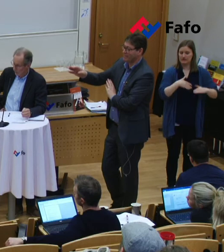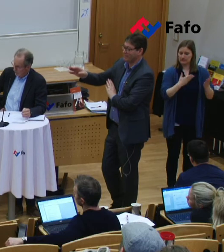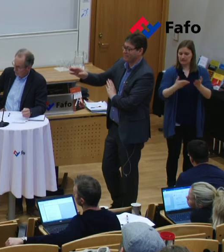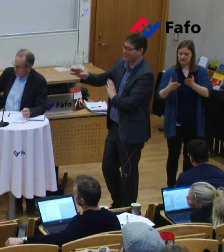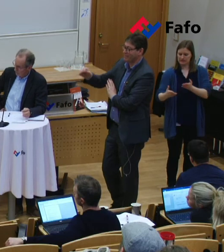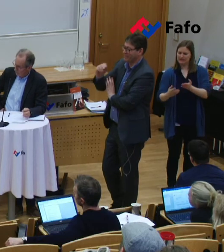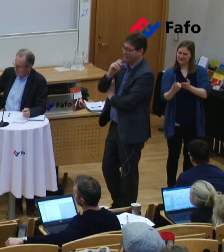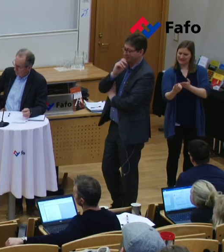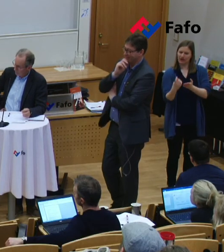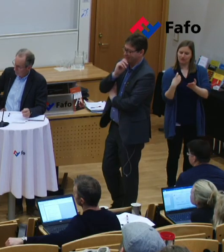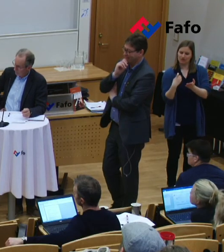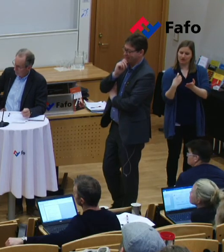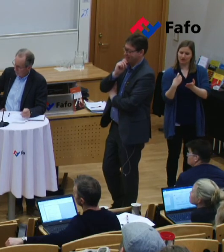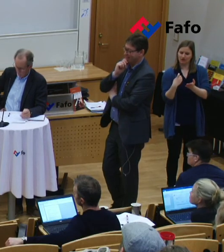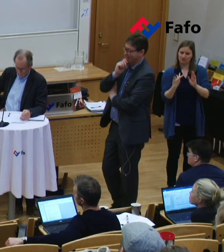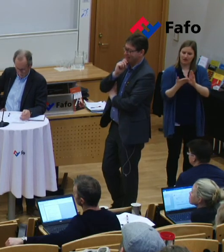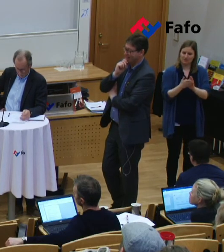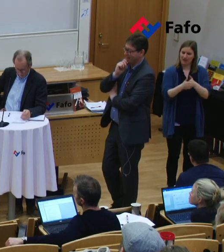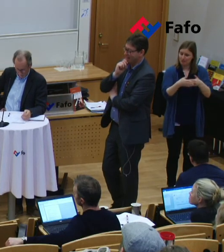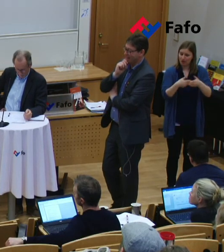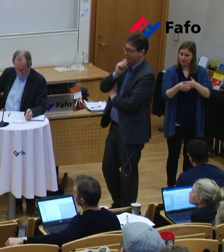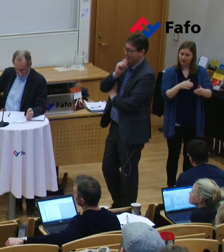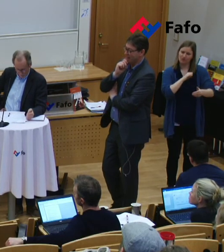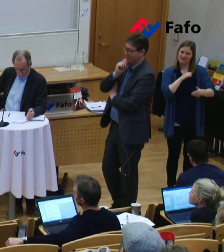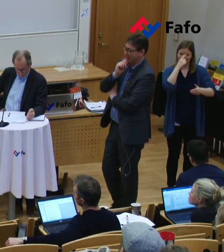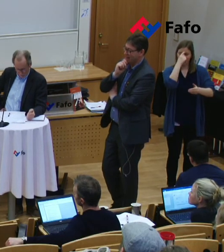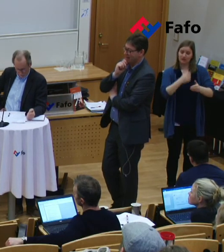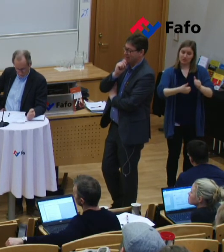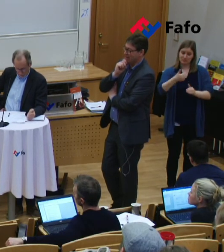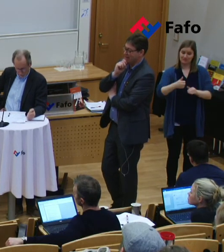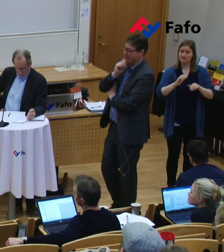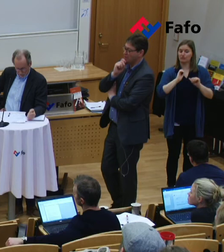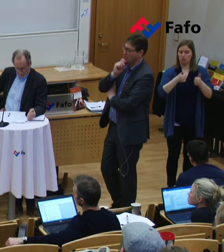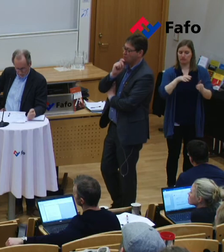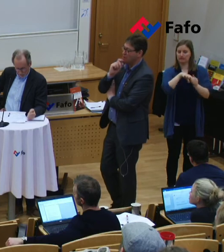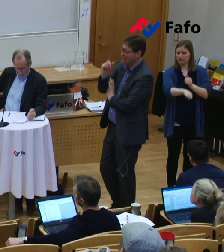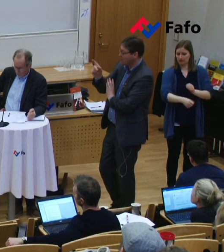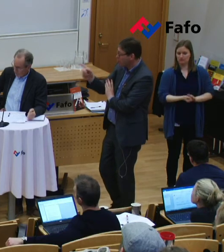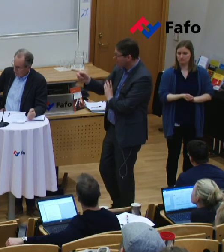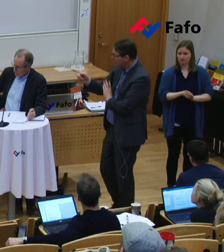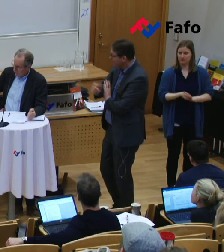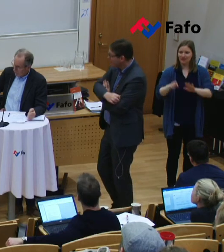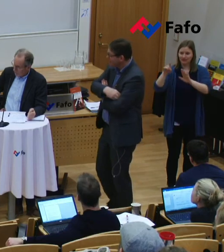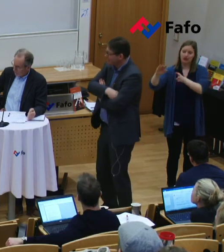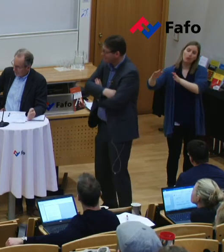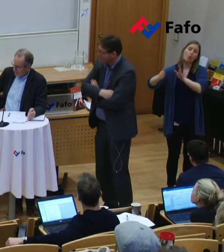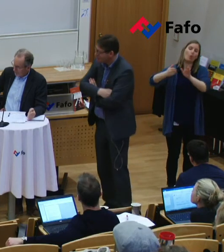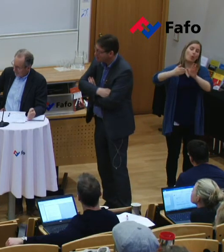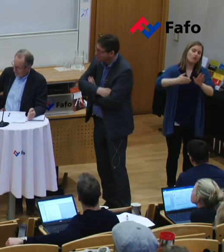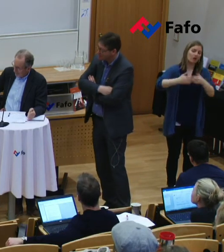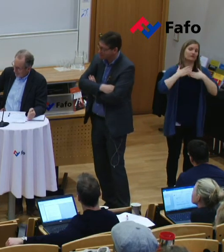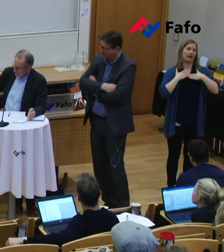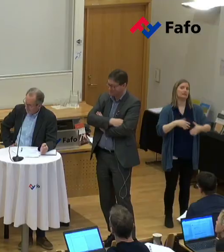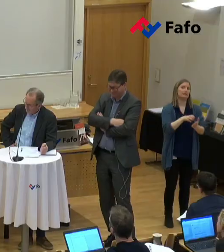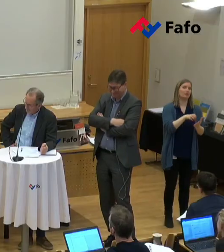Det krevende å være i mye av de behandlingene. Hvis vi tenker at det det beste, selvfølgelig skal de ha tilgang på det. Jeg tror vi må ta det som overgang til